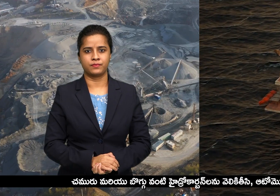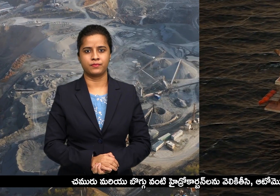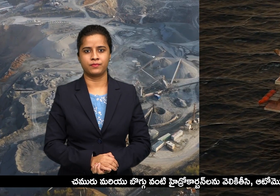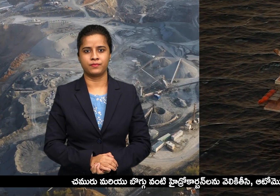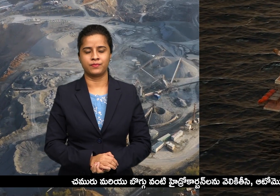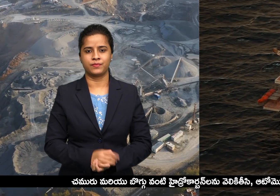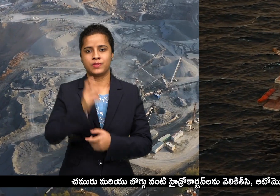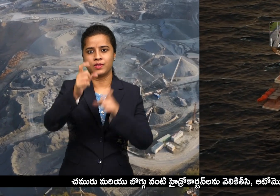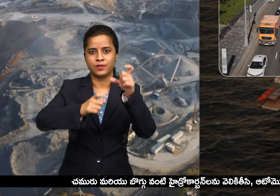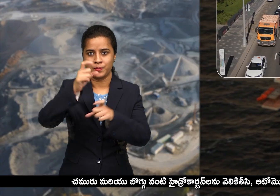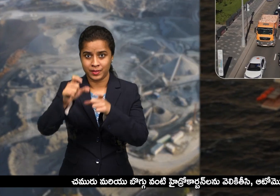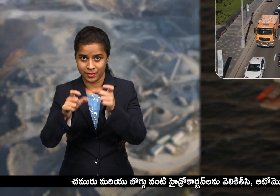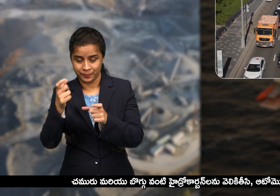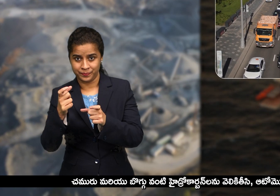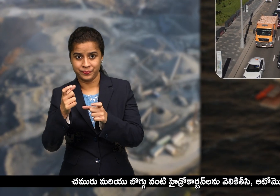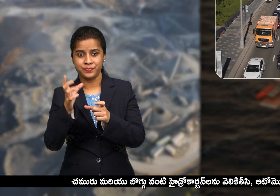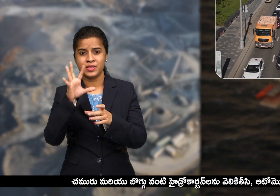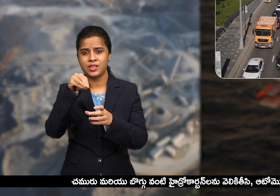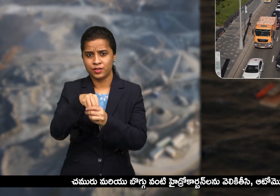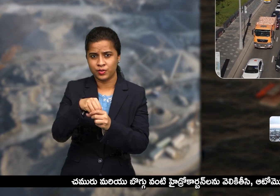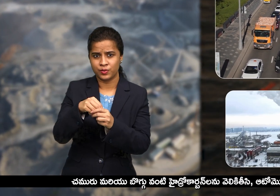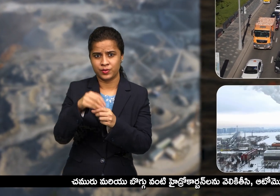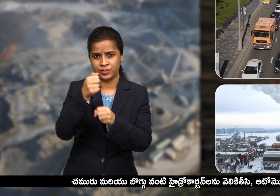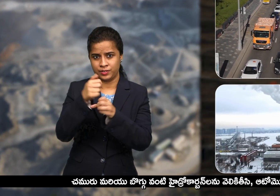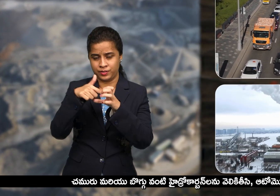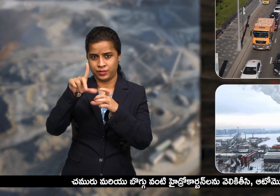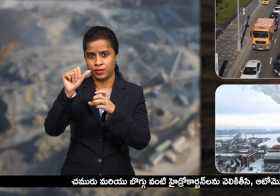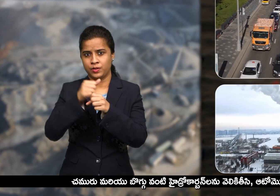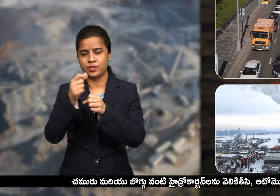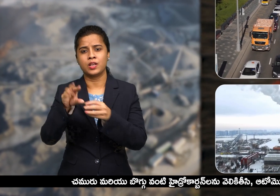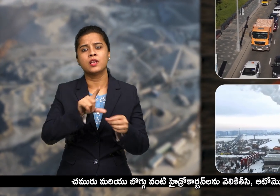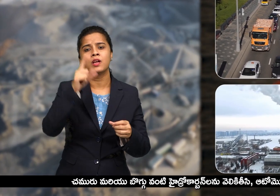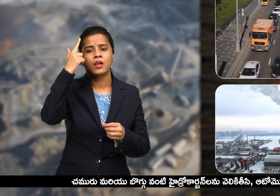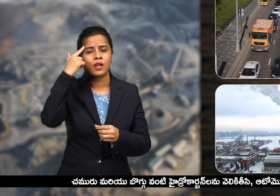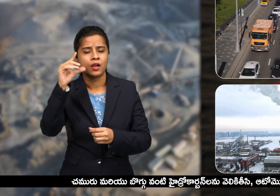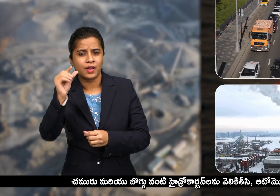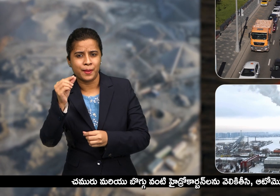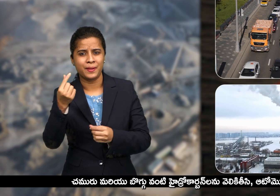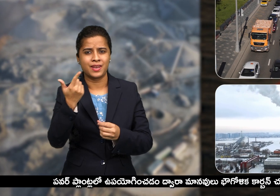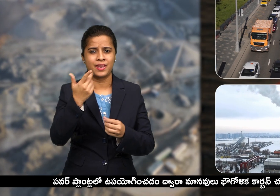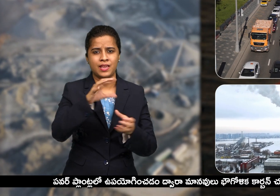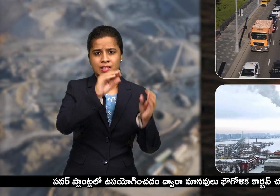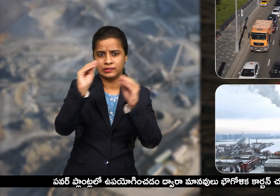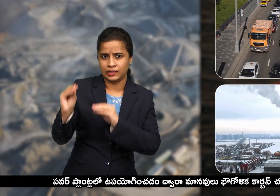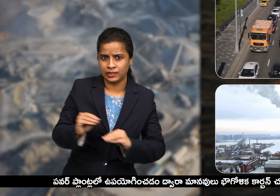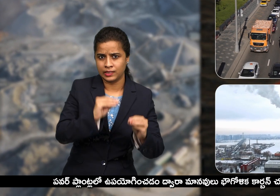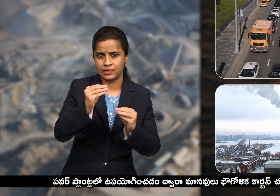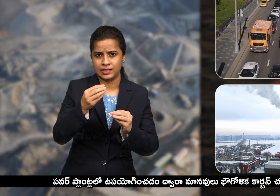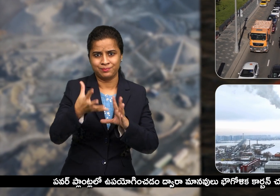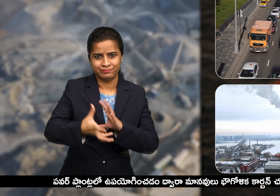చమురు మరియు బొగ్గు వంటి హైడ్రోకార్బన్లను వెలికితీసి ఆటోమొబైల్స్ మరియు పవర్ ప్లాంట్లలో ఉపయోగించడం